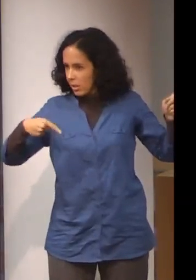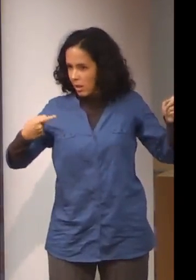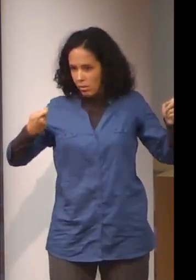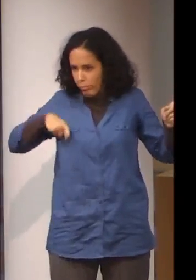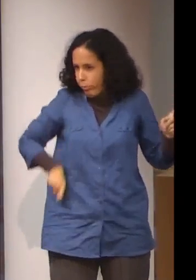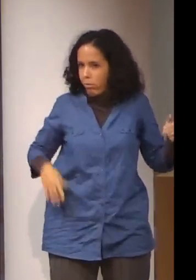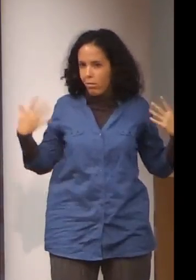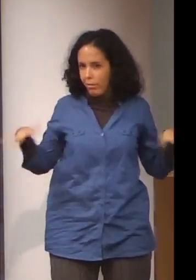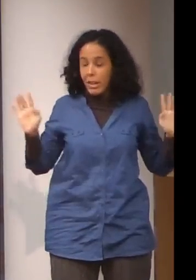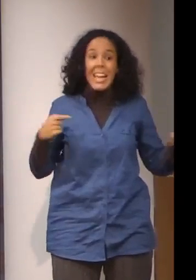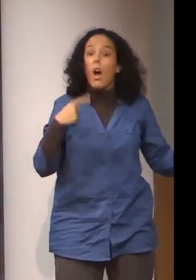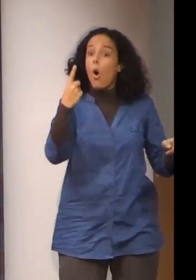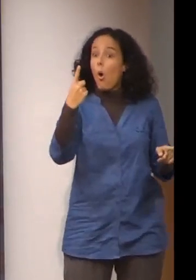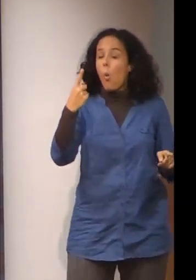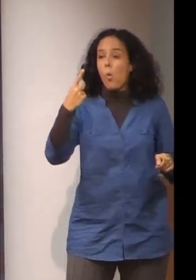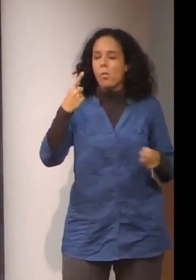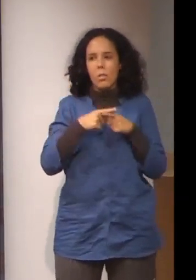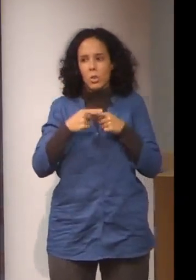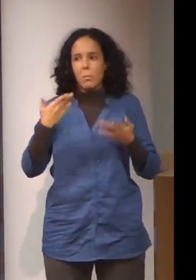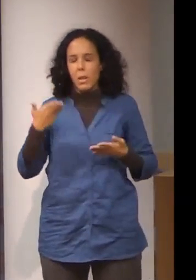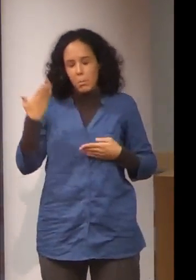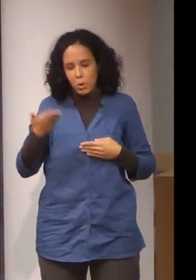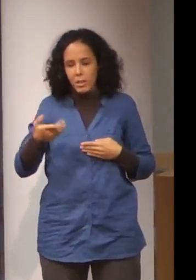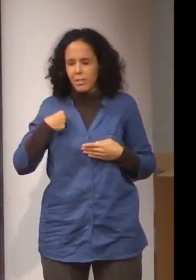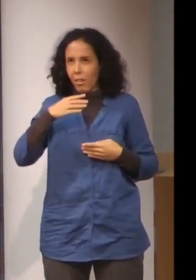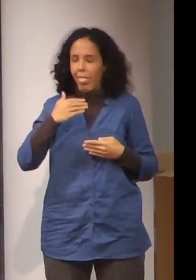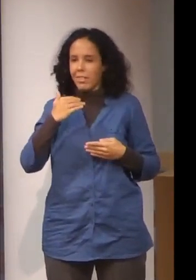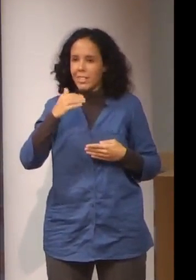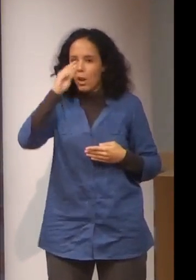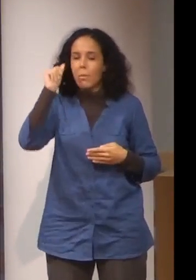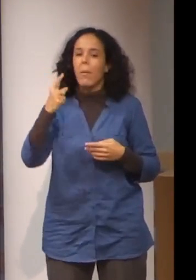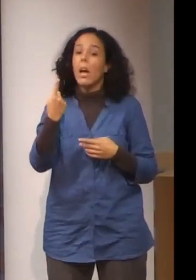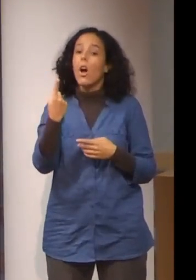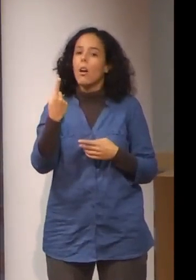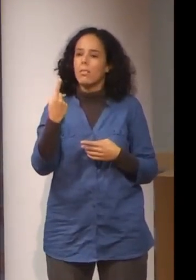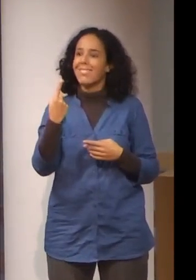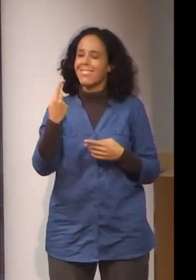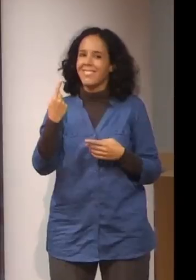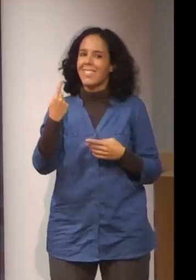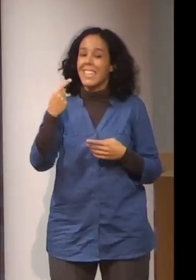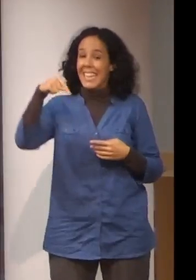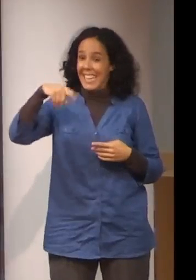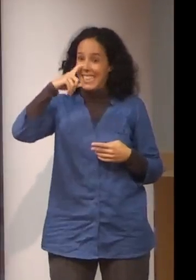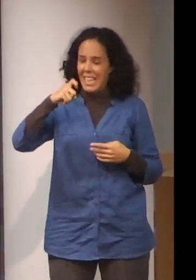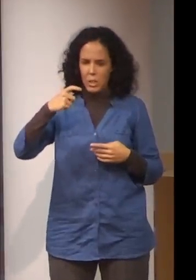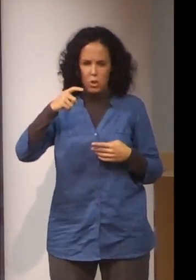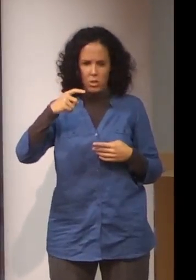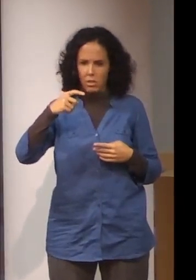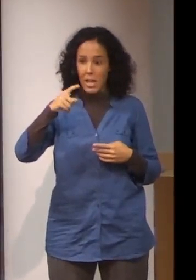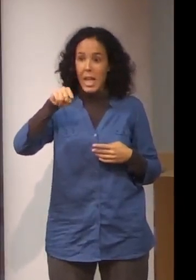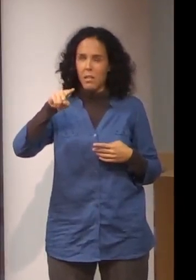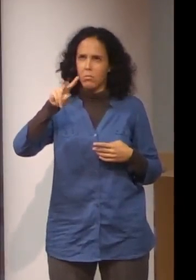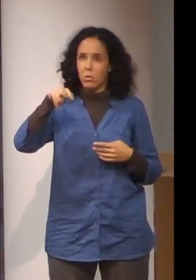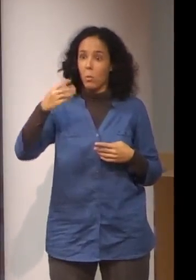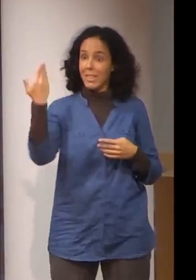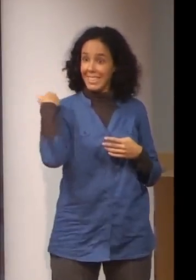Y yo casi que estoy pensando al mismo tiempo que voy hablando que el otro año voy a pedir a la profesora que me acompañe, si tengo la oportunidad de